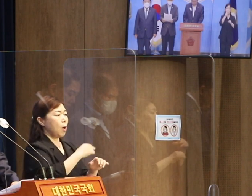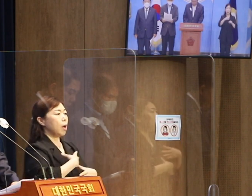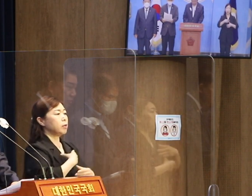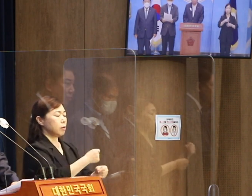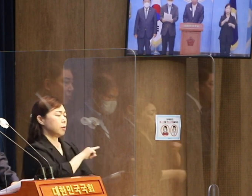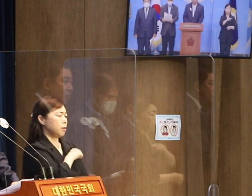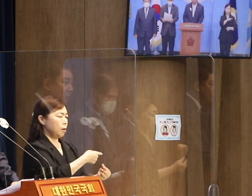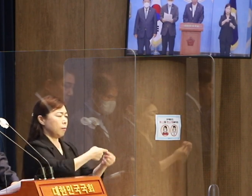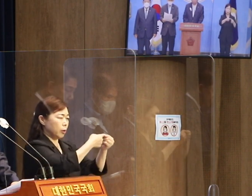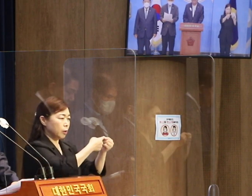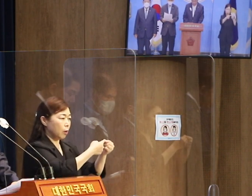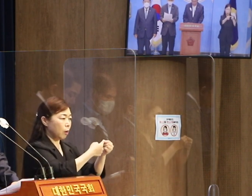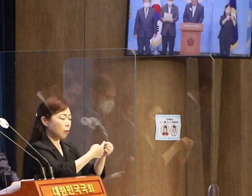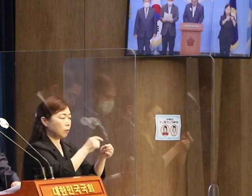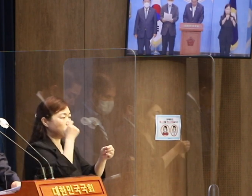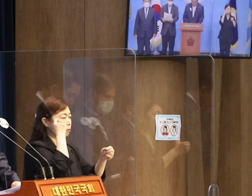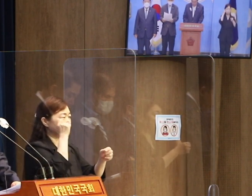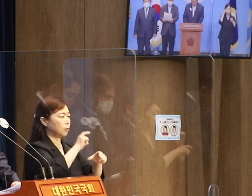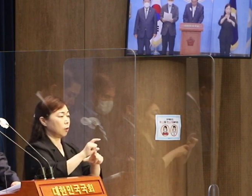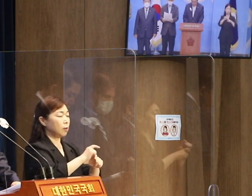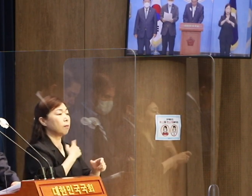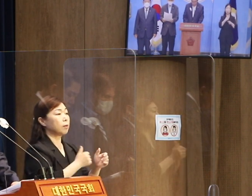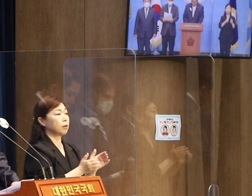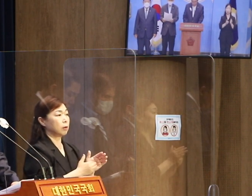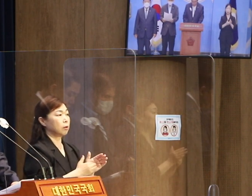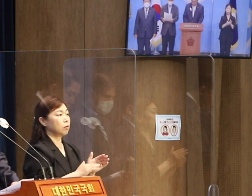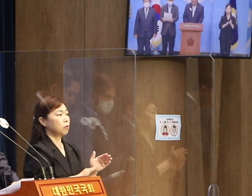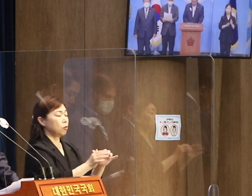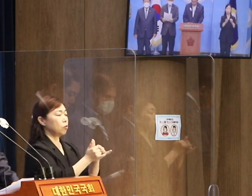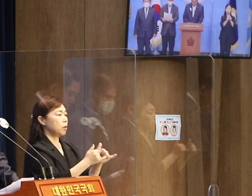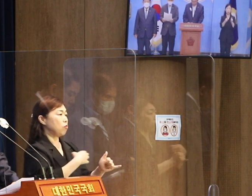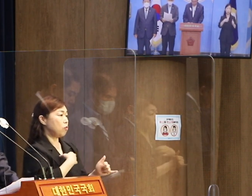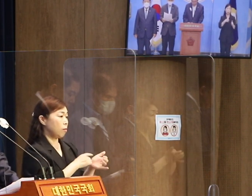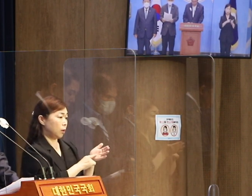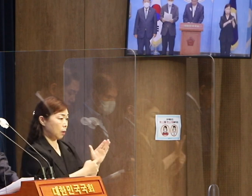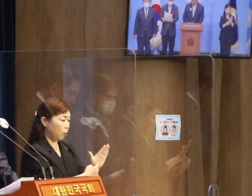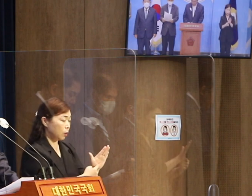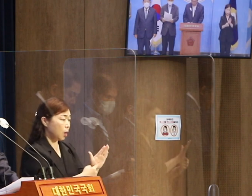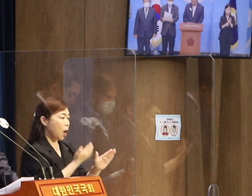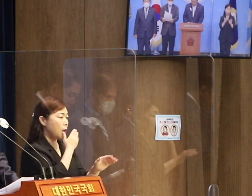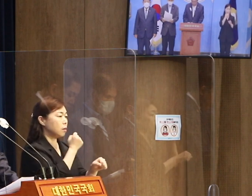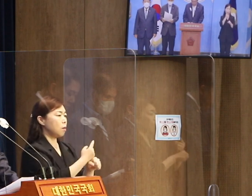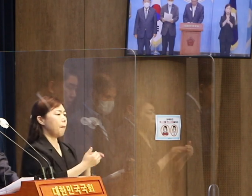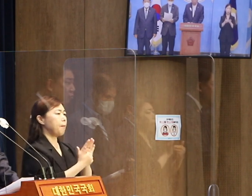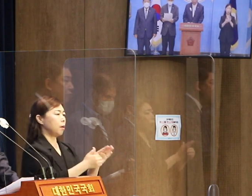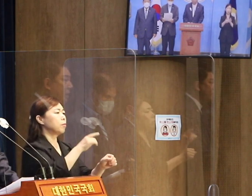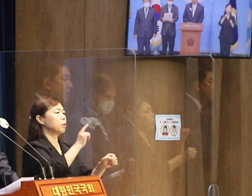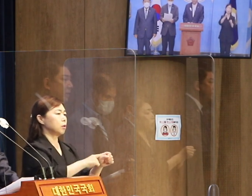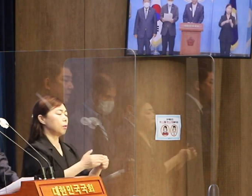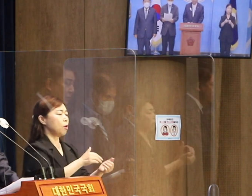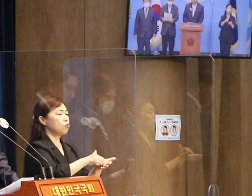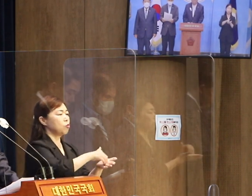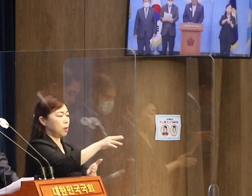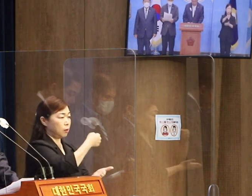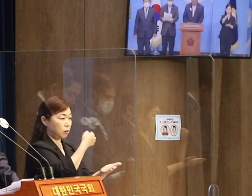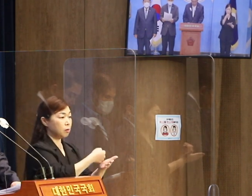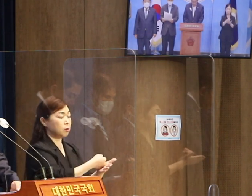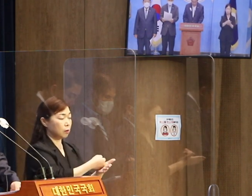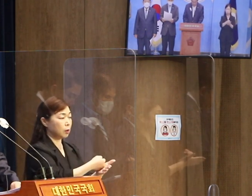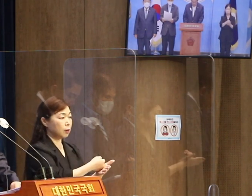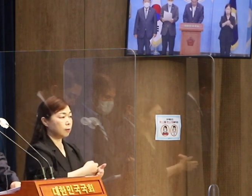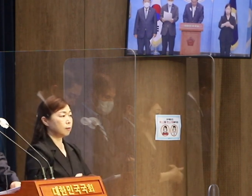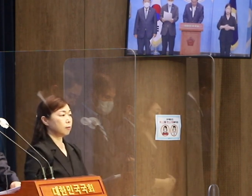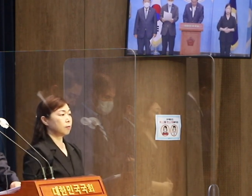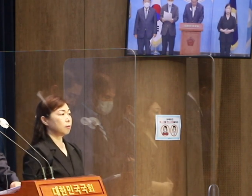안전을 최우선적으로 고려했습니다. 우리 국민이 위협에 노출된 가능성을 차단하기 위해서 추방을 결정한 것입니다.